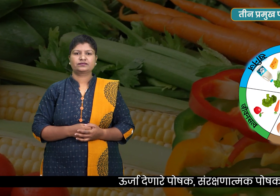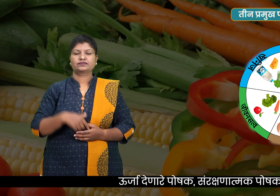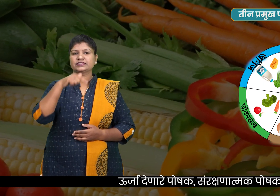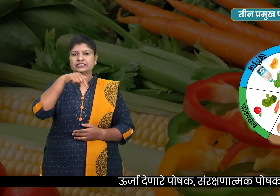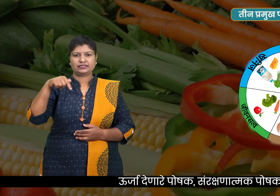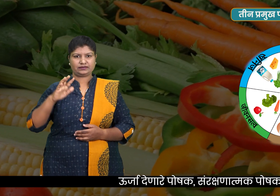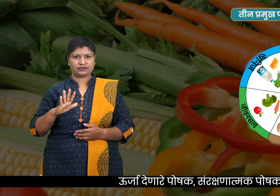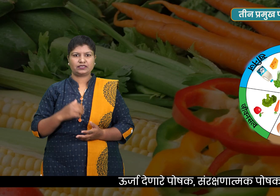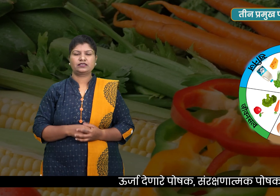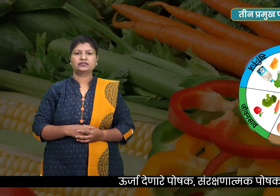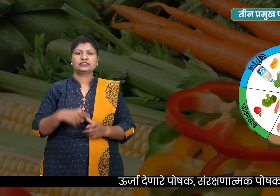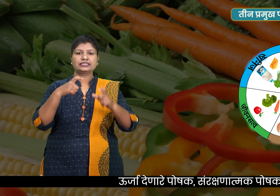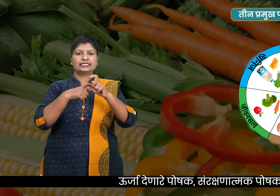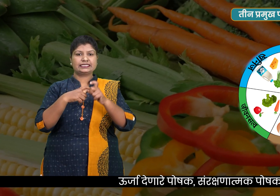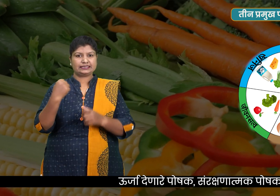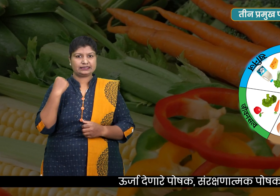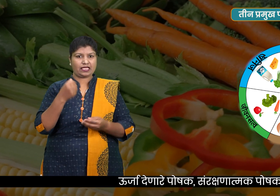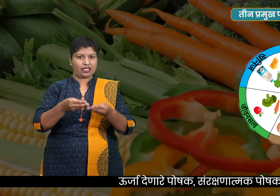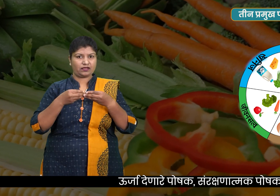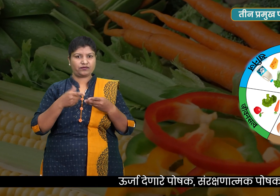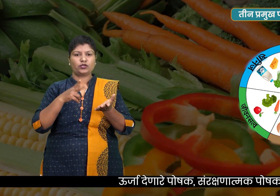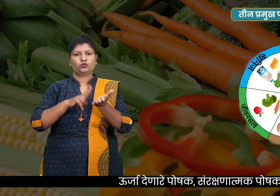ऊर्जा देणारे पोषक, संरक्षणात्मक पोषक